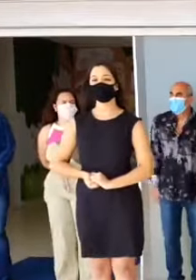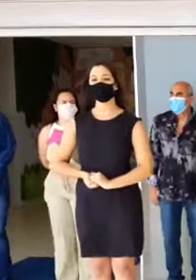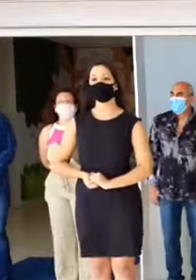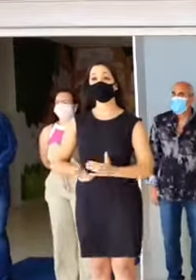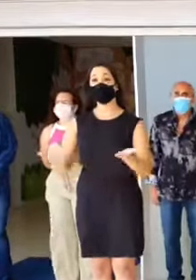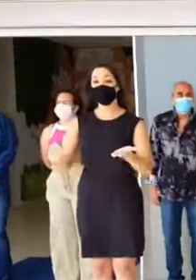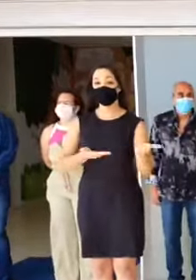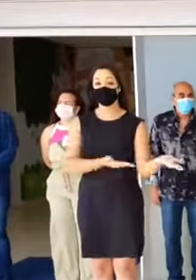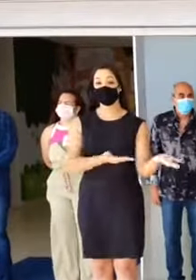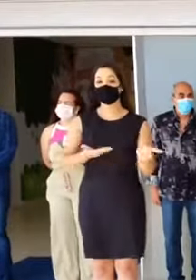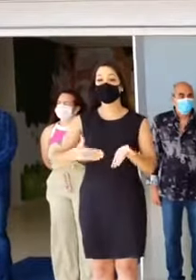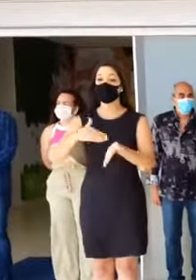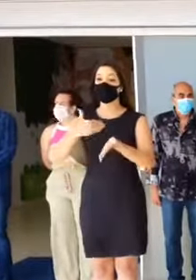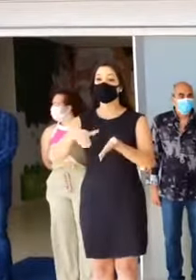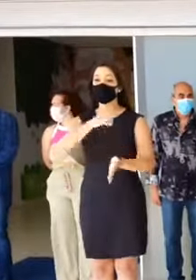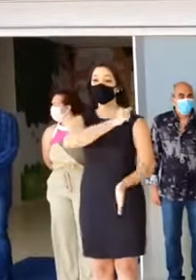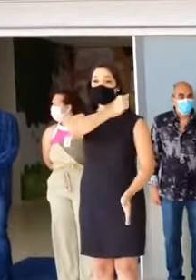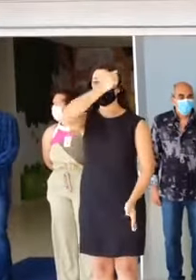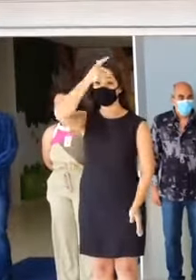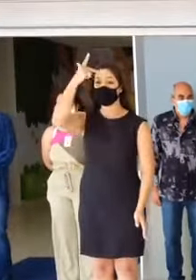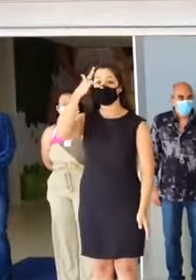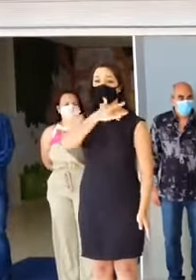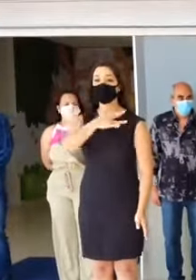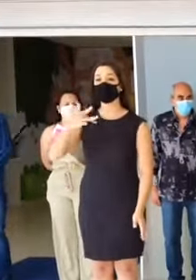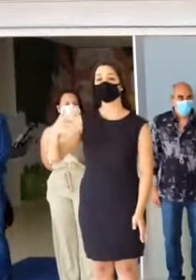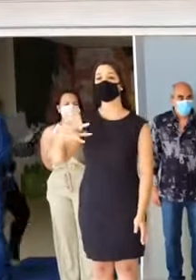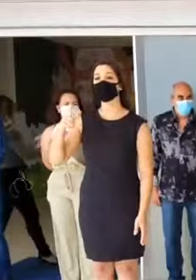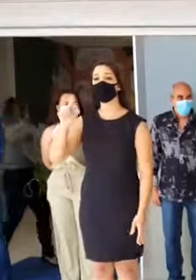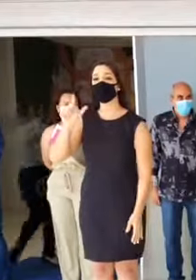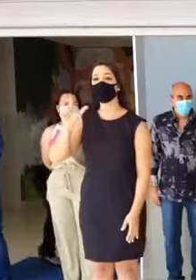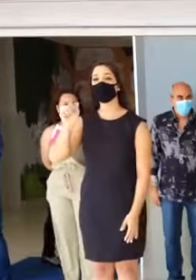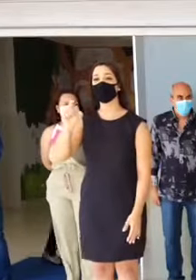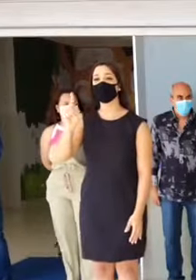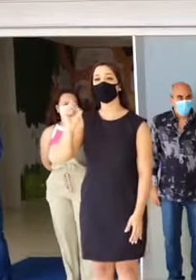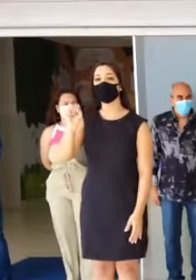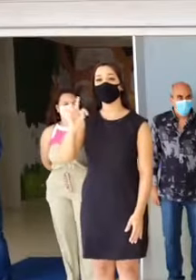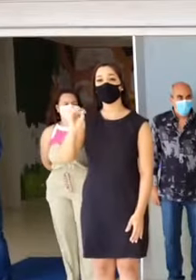Vamos ouvir agora o secretário municipal de saúde, Dr. Gladstone Rodrigues.